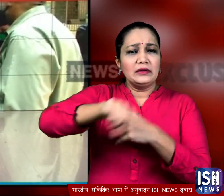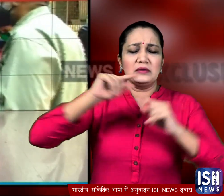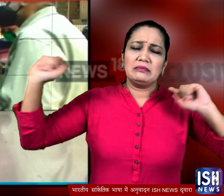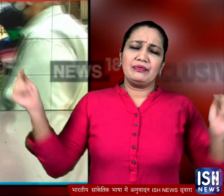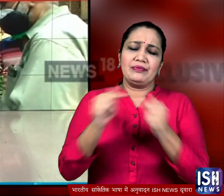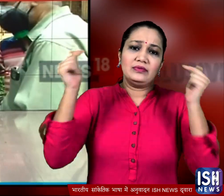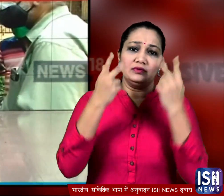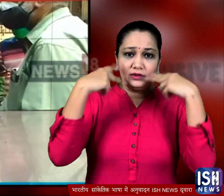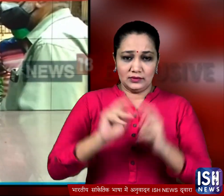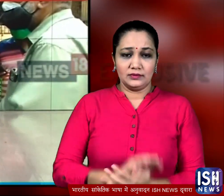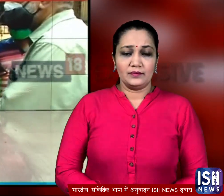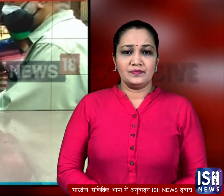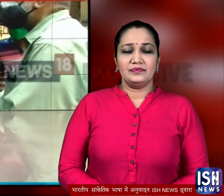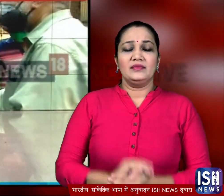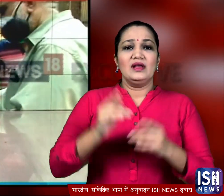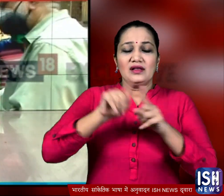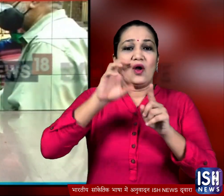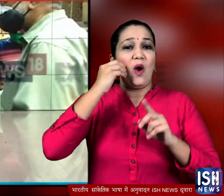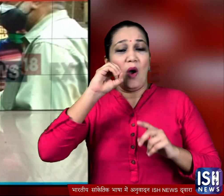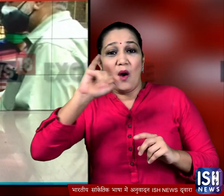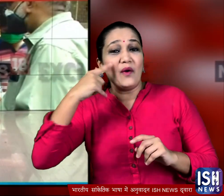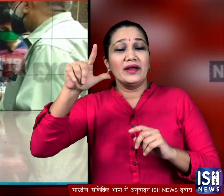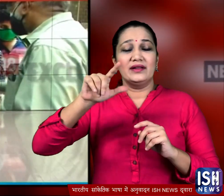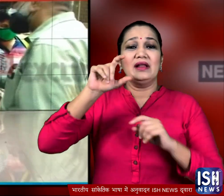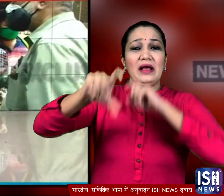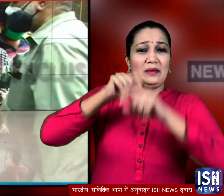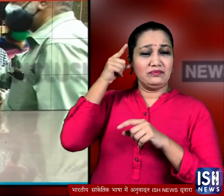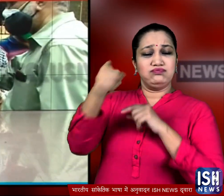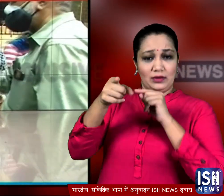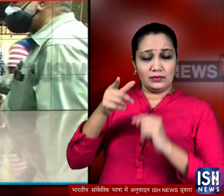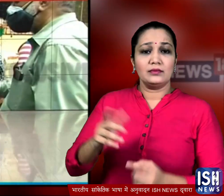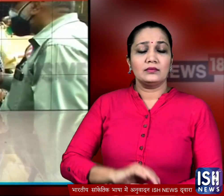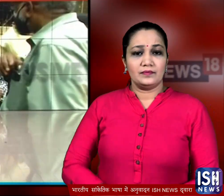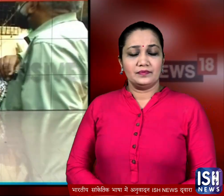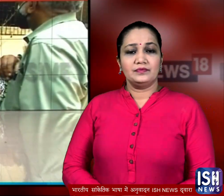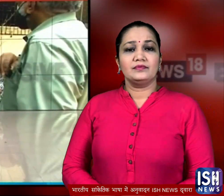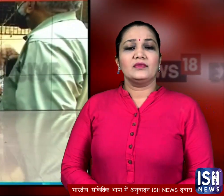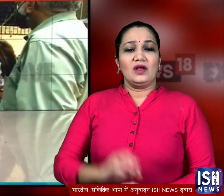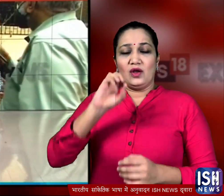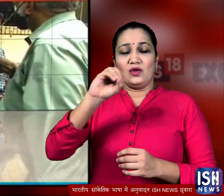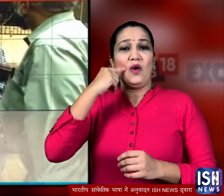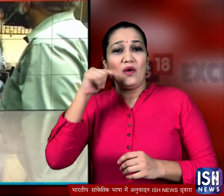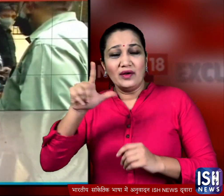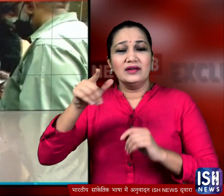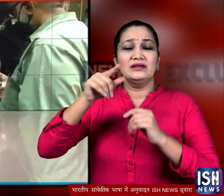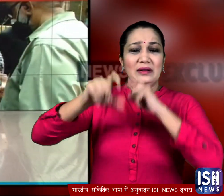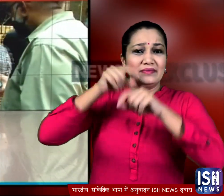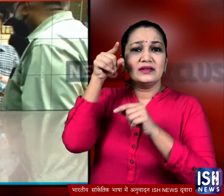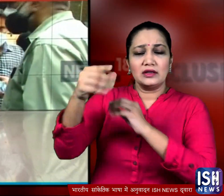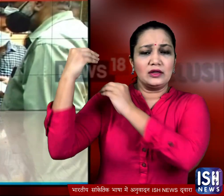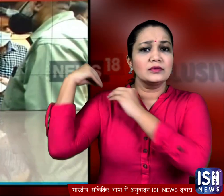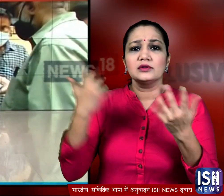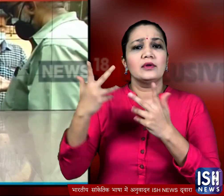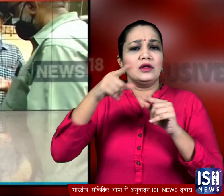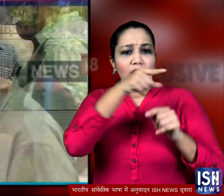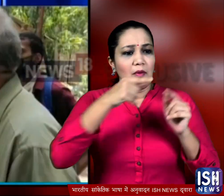किया। इन लोगों ने समुद्र से तेल निकालने वाली कंपनियों पर आरोप लगाया कि उन्होंने अपने कर्मचारियों के साथ लापरवाह रवैया